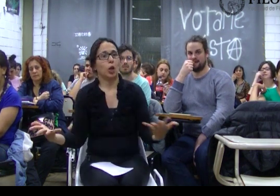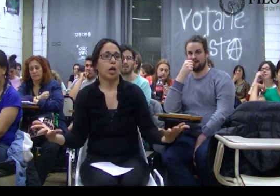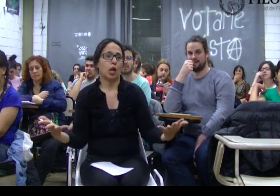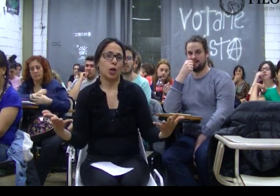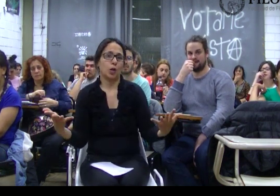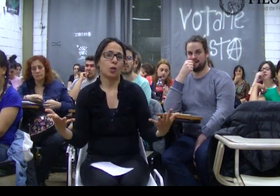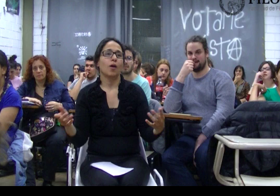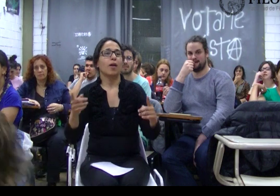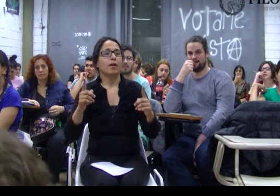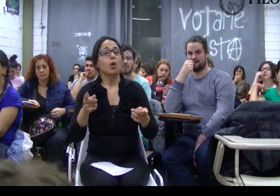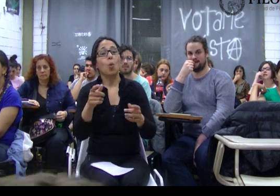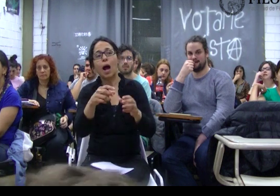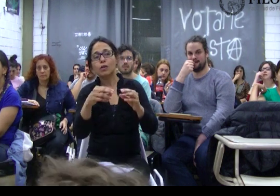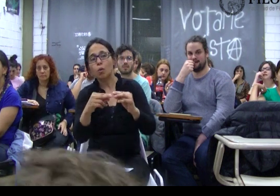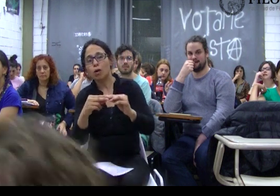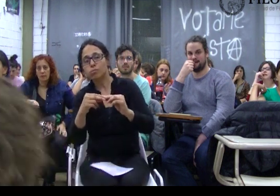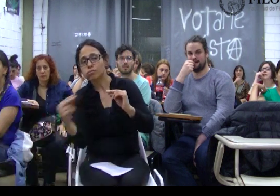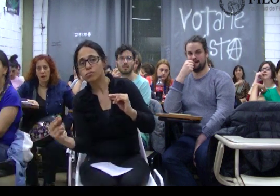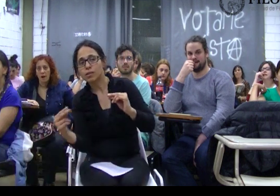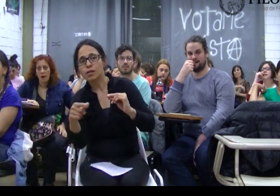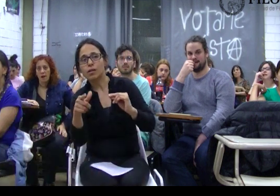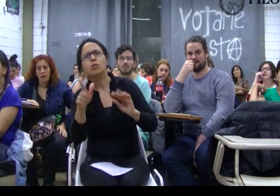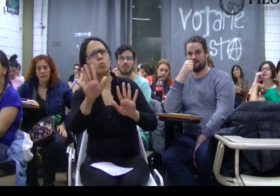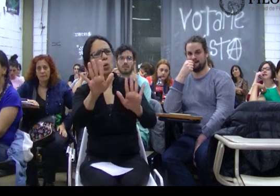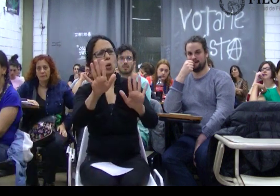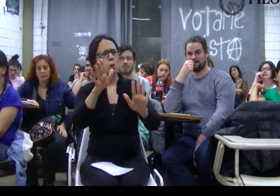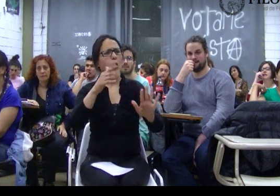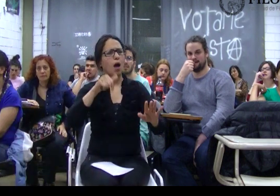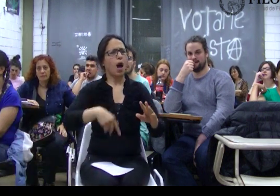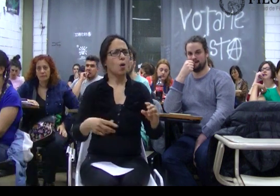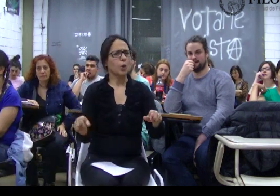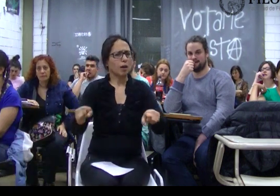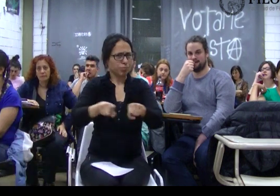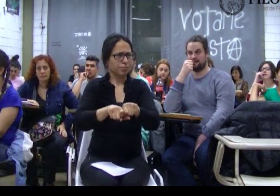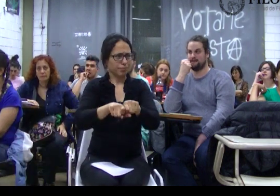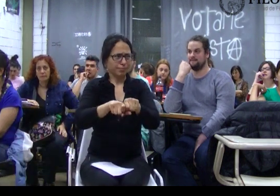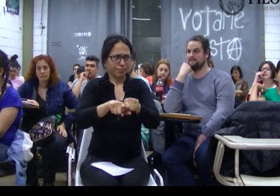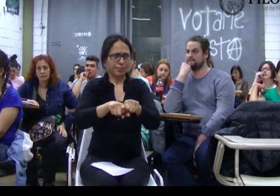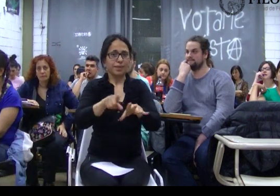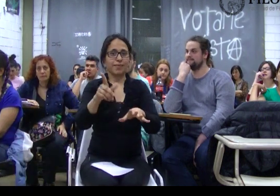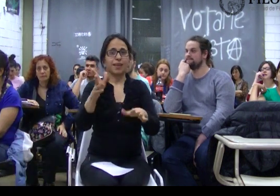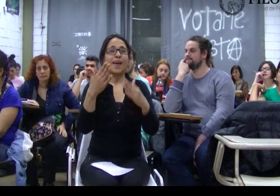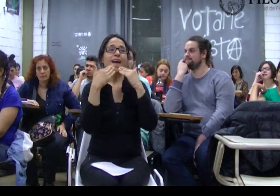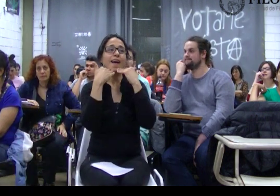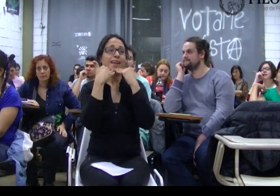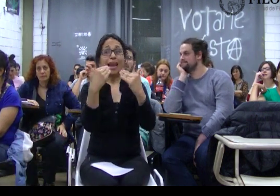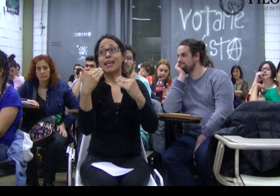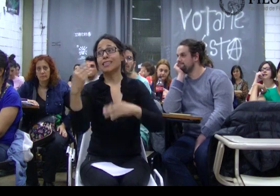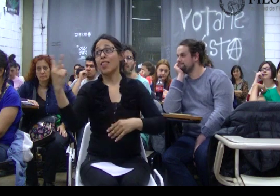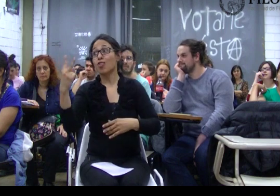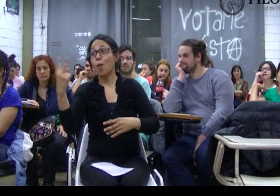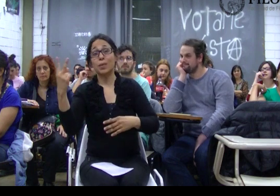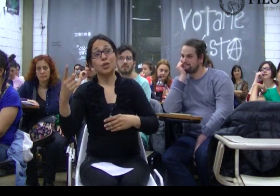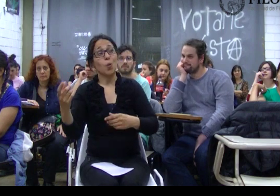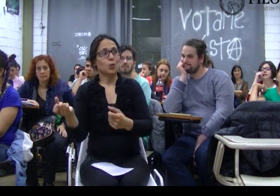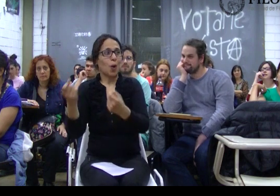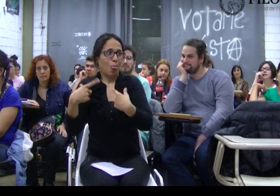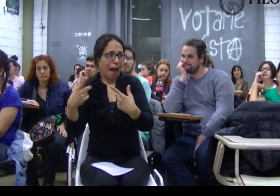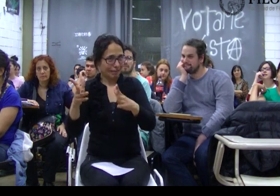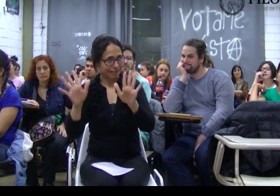Igual se desenchufó, pero tengamos, ya lo vamos a lograr. Sí. Bueno, gracias a los 2 minutos que nos